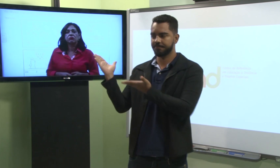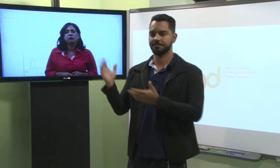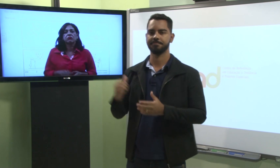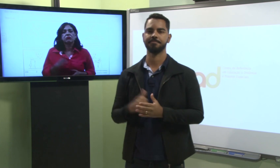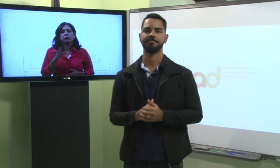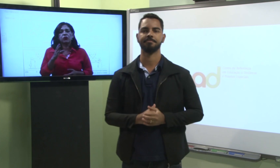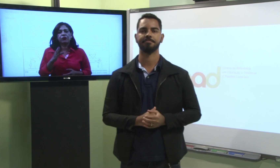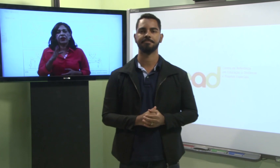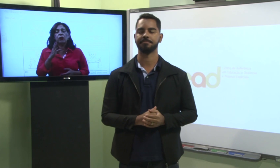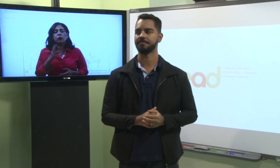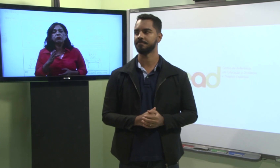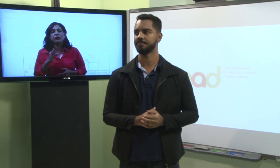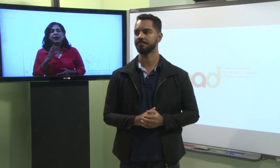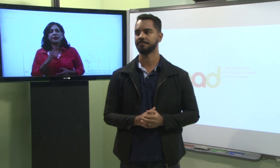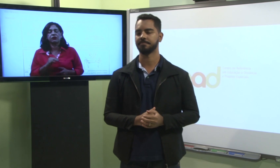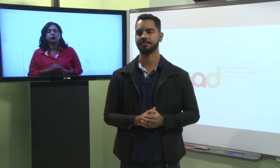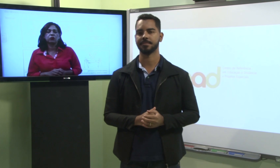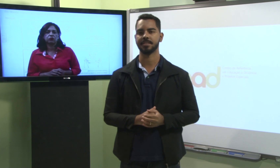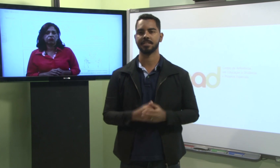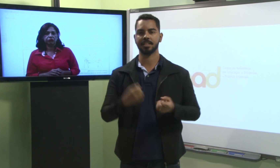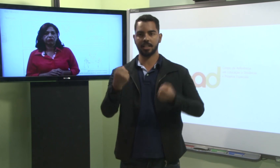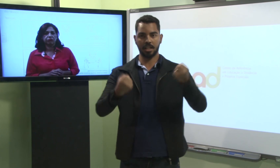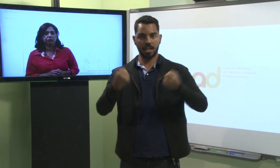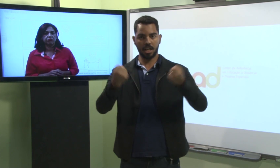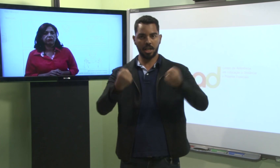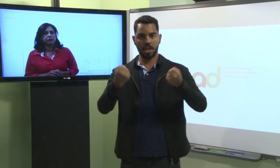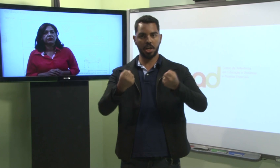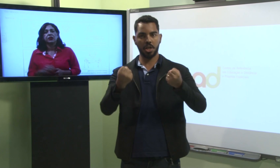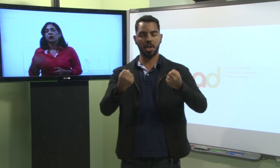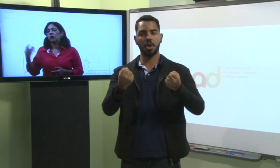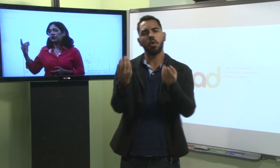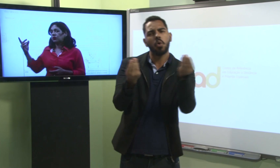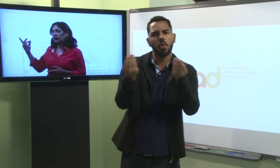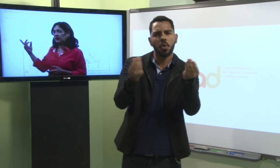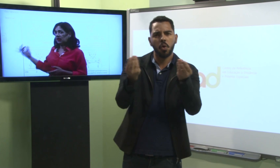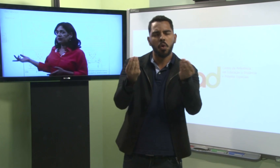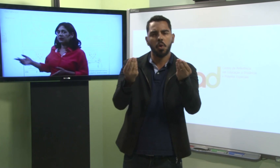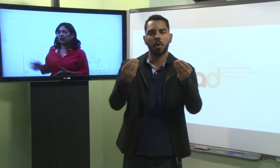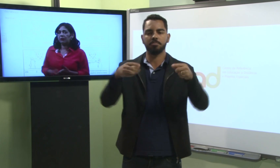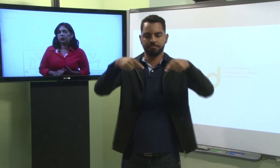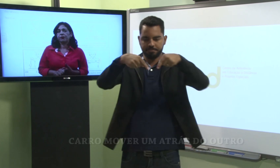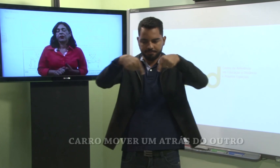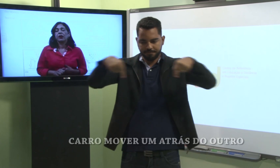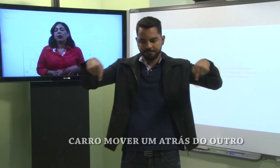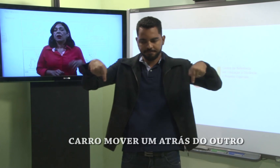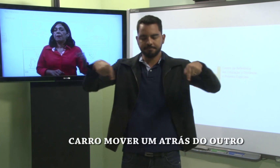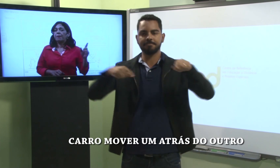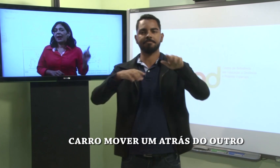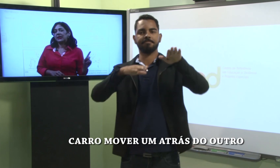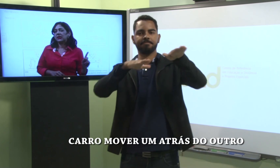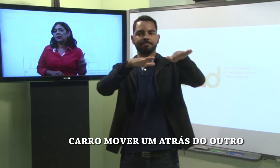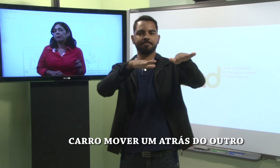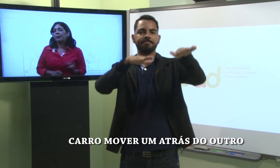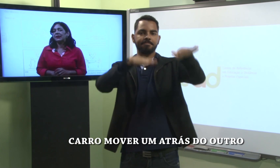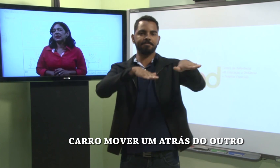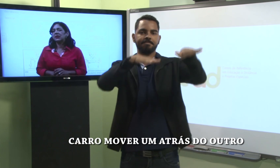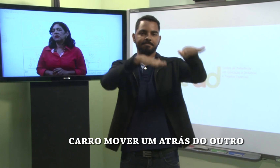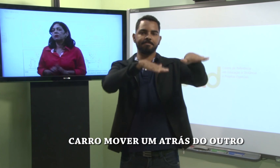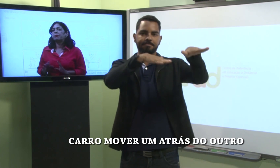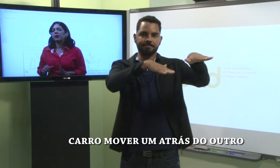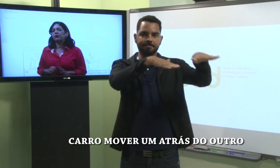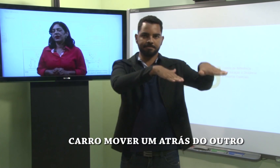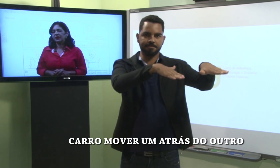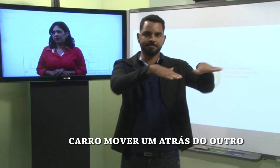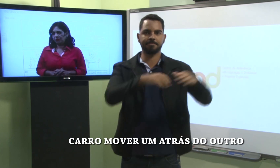carro, mover um atrás do outro. O segundo exemplo temos Márcia